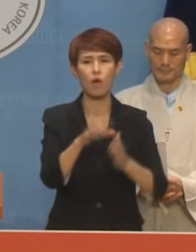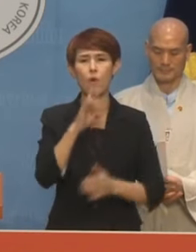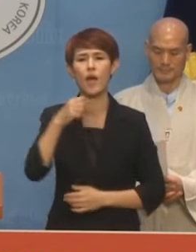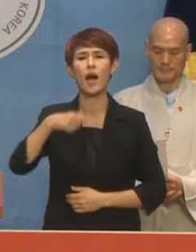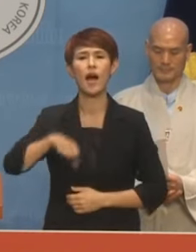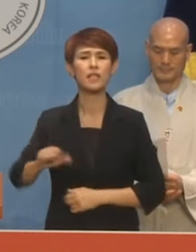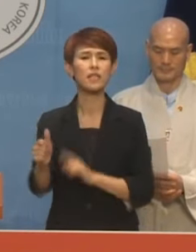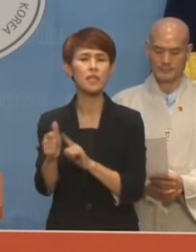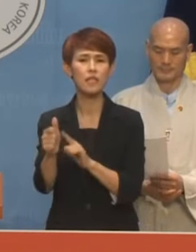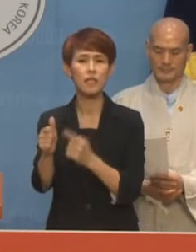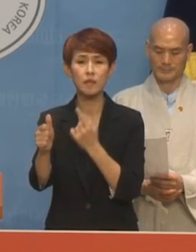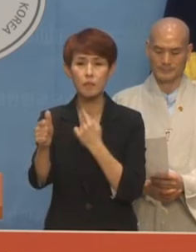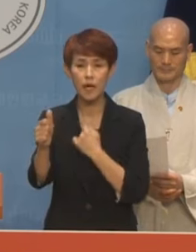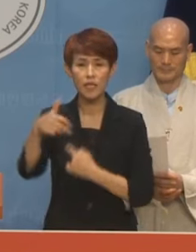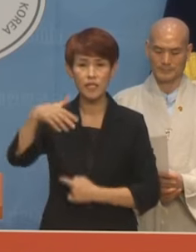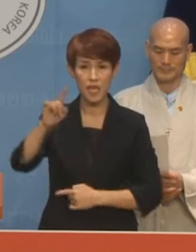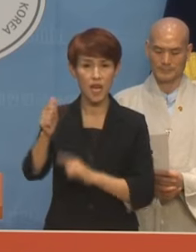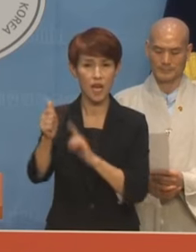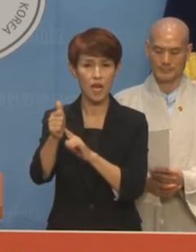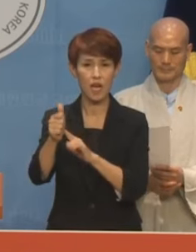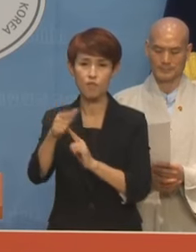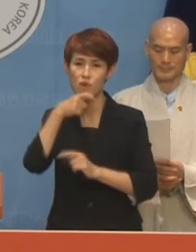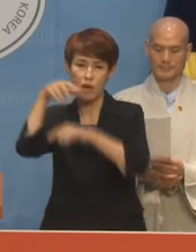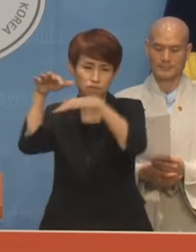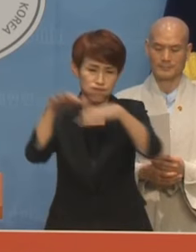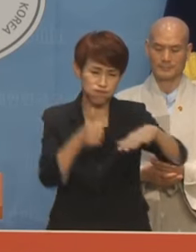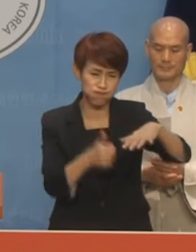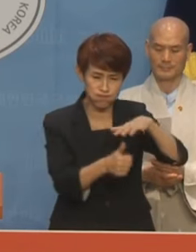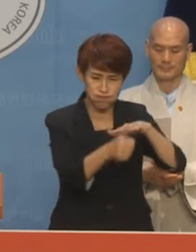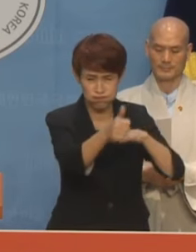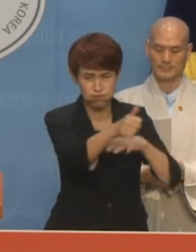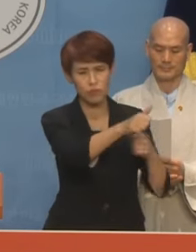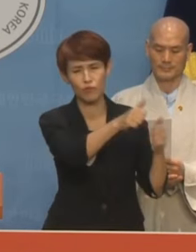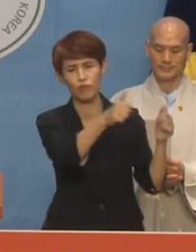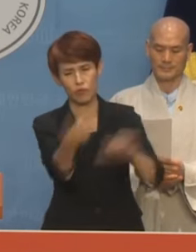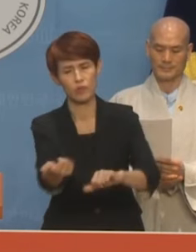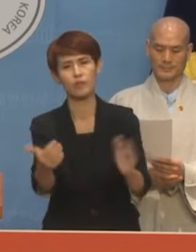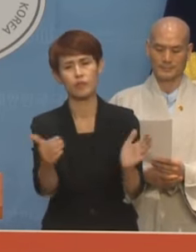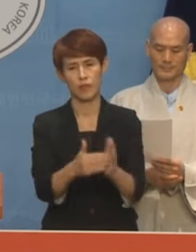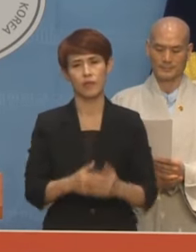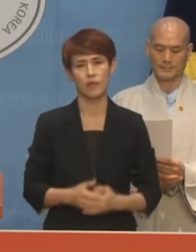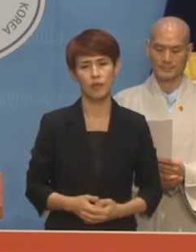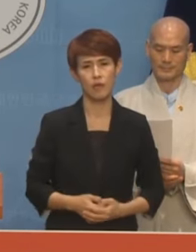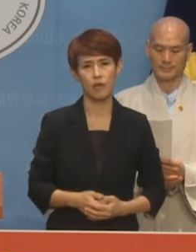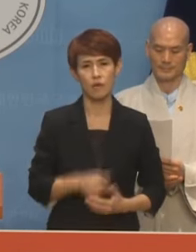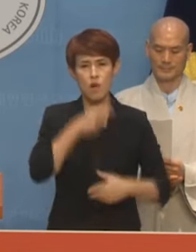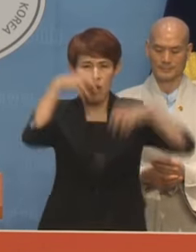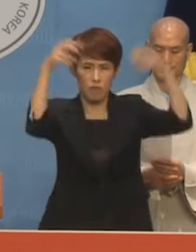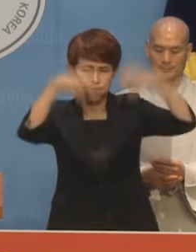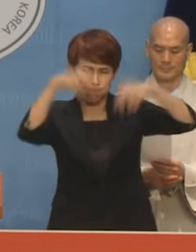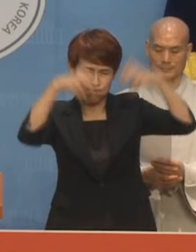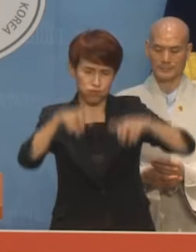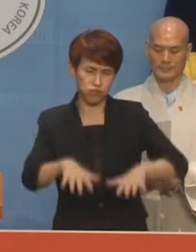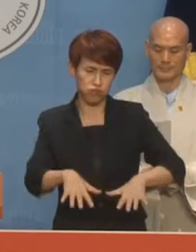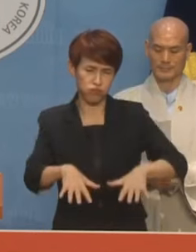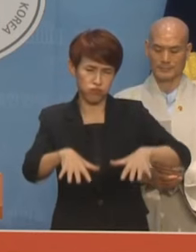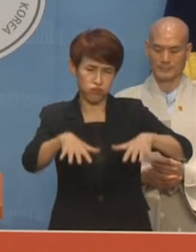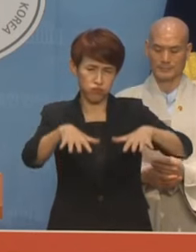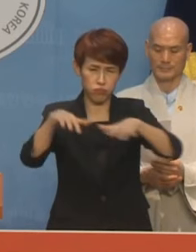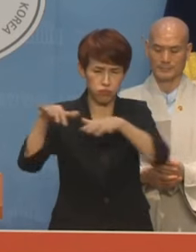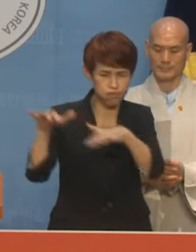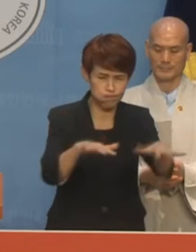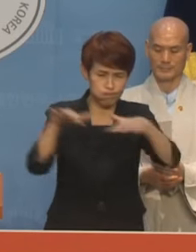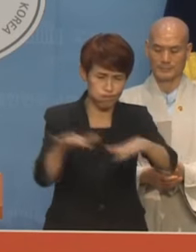종손이었던 최해병이 급류에 휩쓸려 사망하였습니다. 폭우로 물이 불어나 유속이 아주